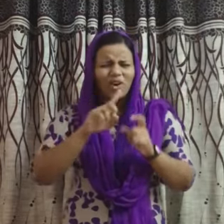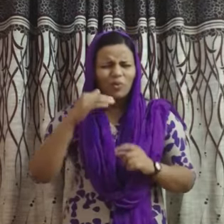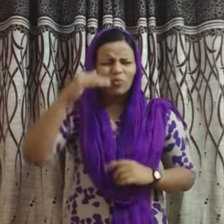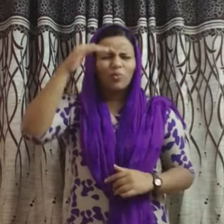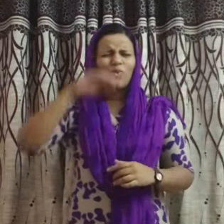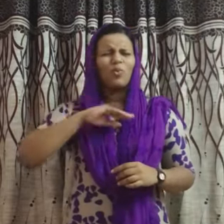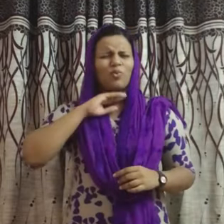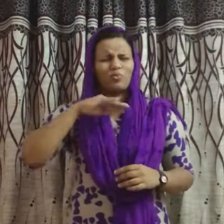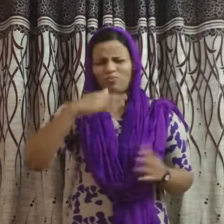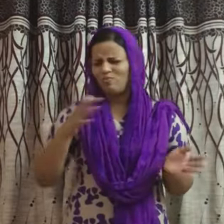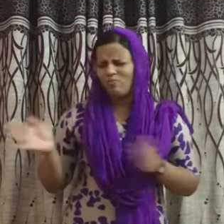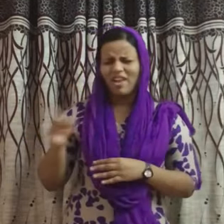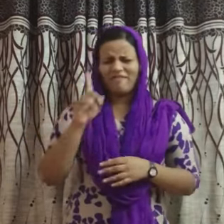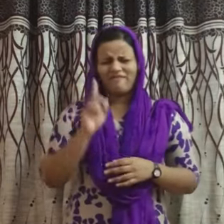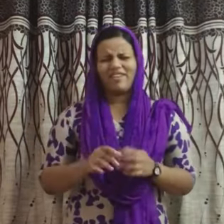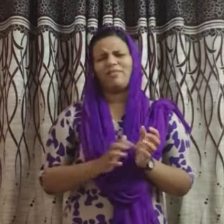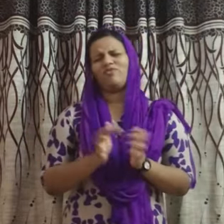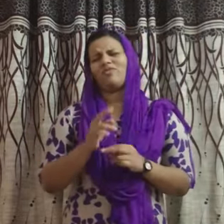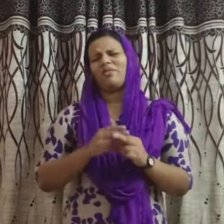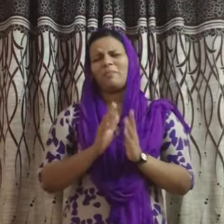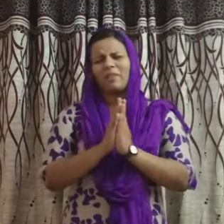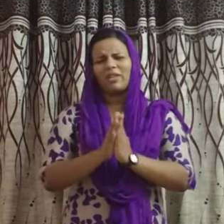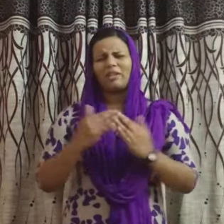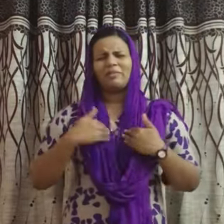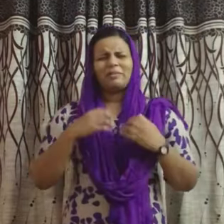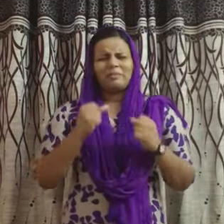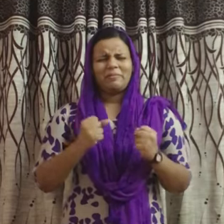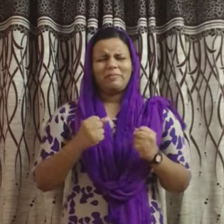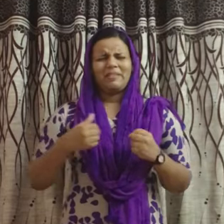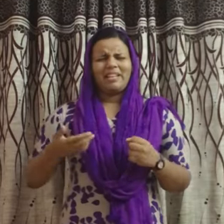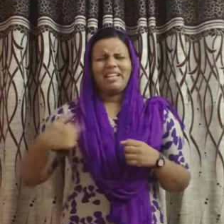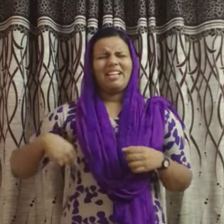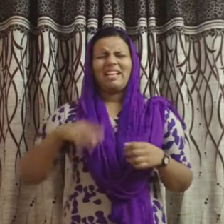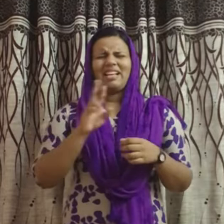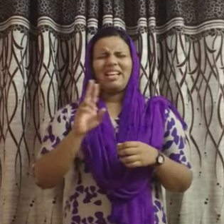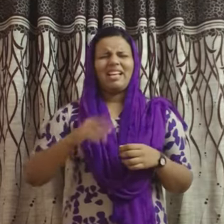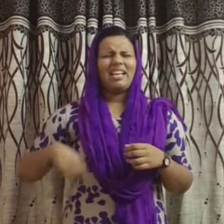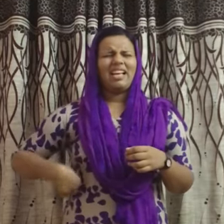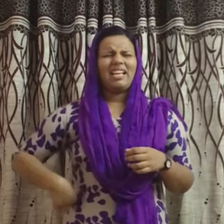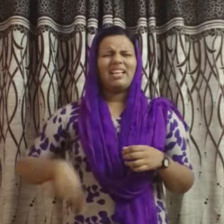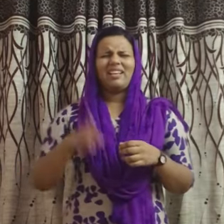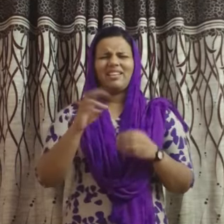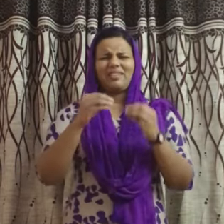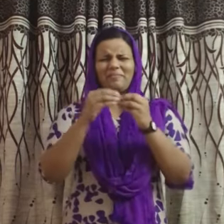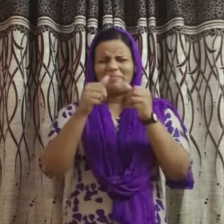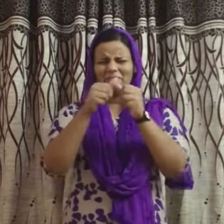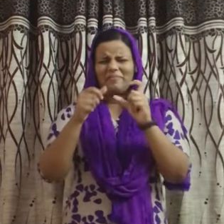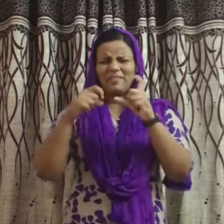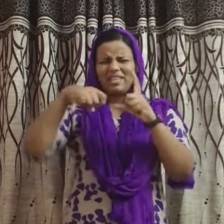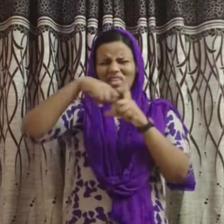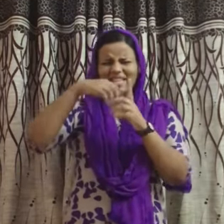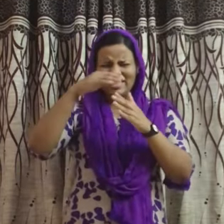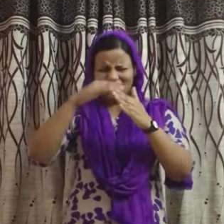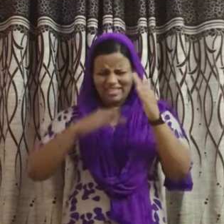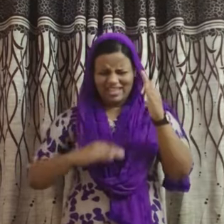നാമത്തിൽ പരിപൂർണ സൗഖ്യം കൊടുക്കണമേ എന്ന് പ്രാർത്ഥിക്കും. നട്ടലിൻ്റെ ഏറ്റവും അടിഭാഗത്ത്, അമേൻ, സ്തോത്രം, മിഡിൽ, മിഡിൽ, ഏറ്റവും താഴെ നിന്ന് അല്പം